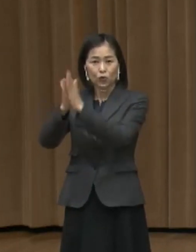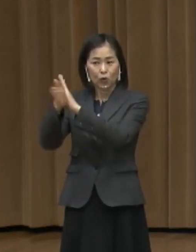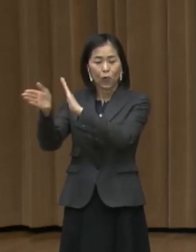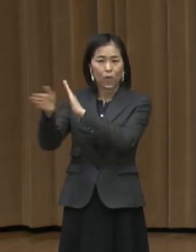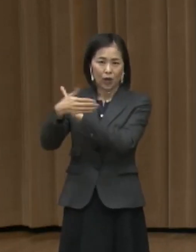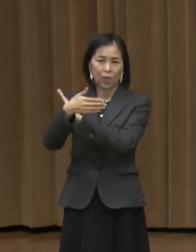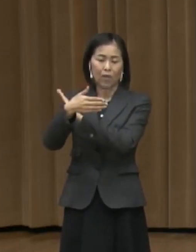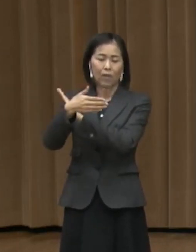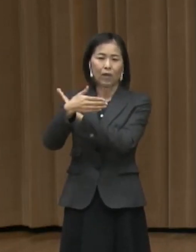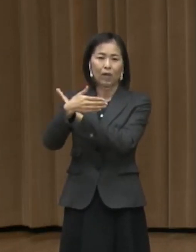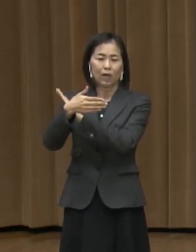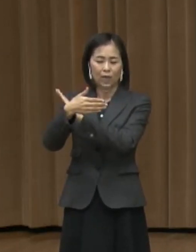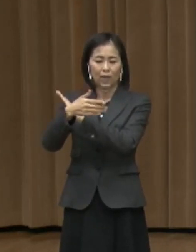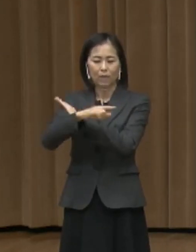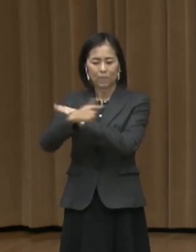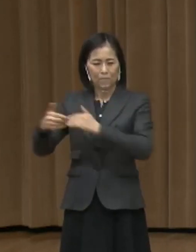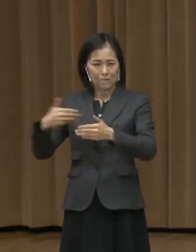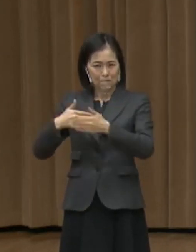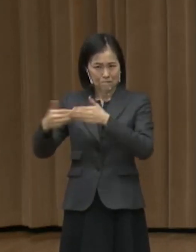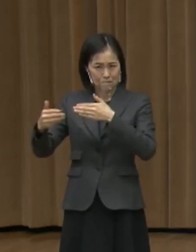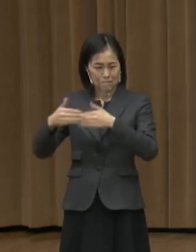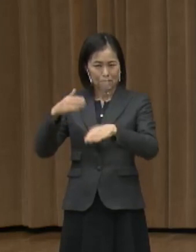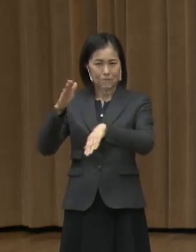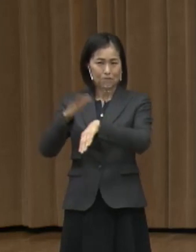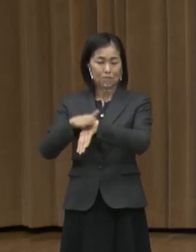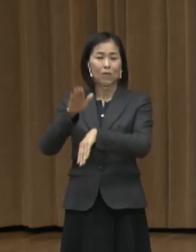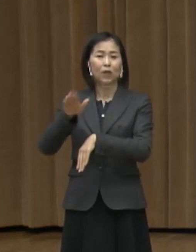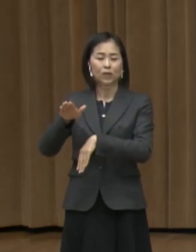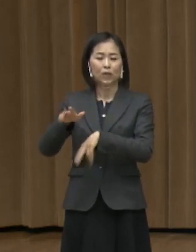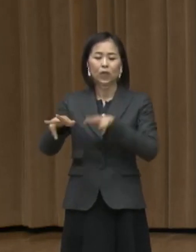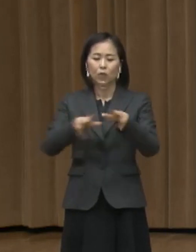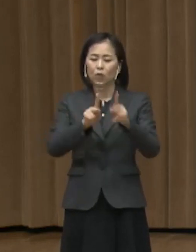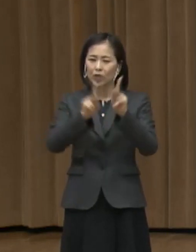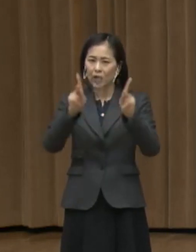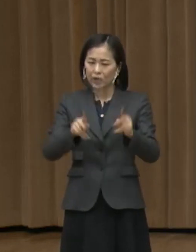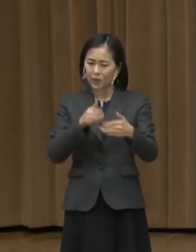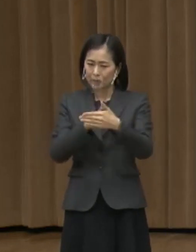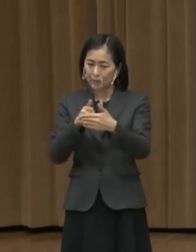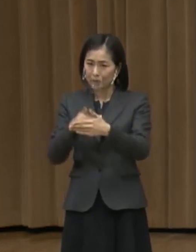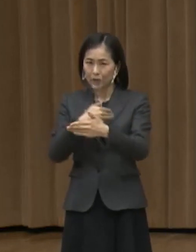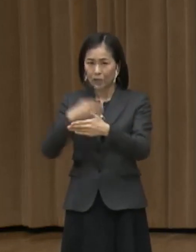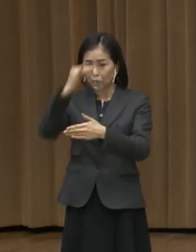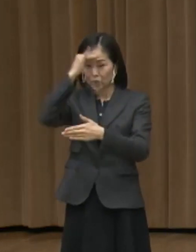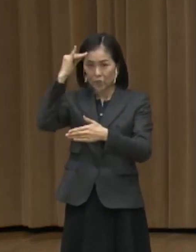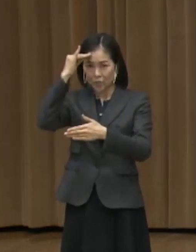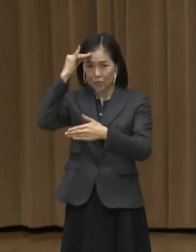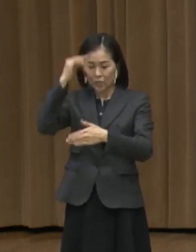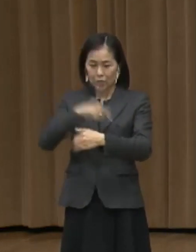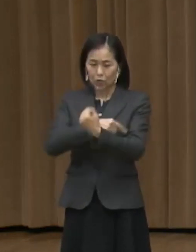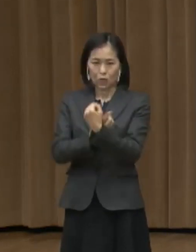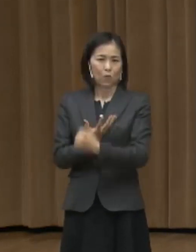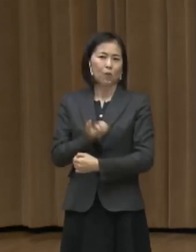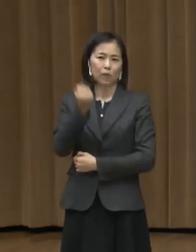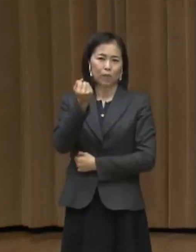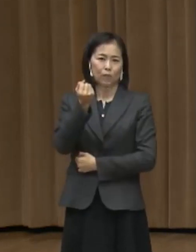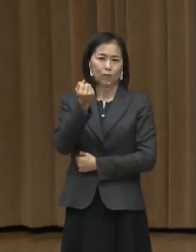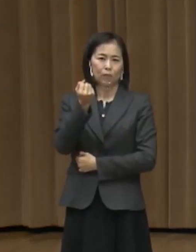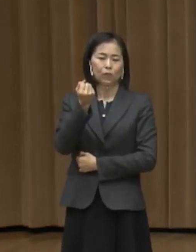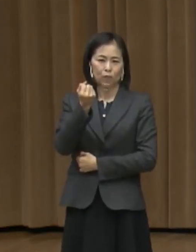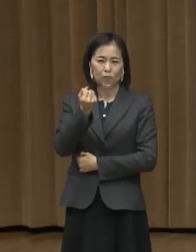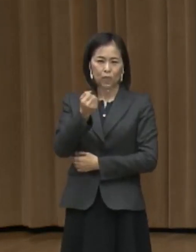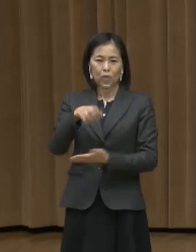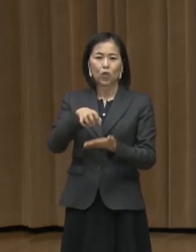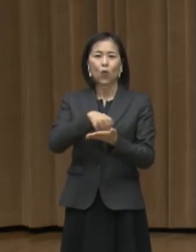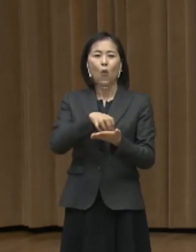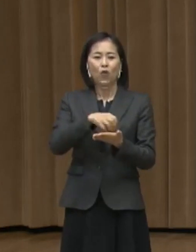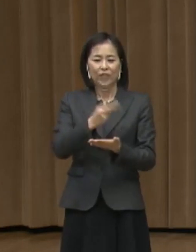体での活躍の実績があり、行政課題に的確に対応できる知識、能力を有する郡恭平を